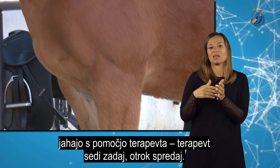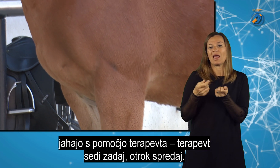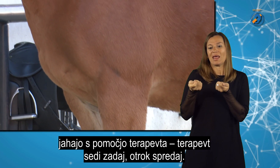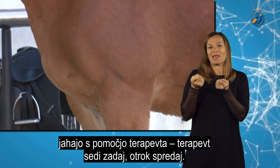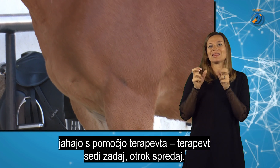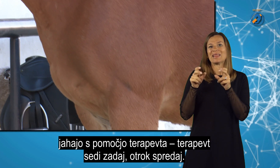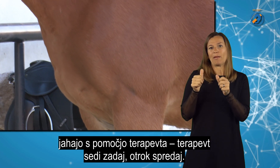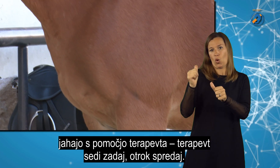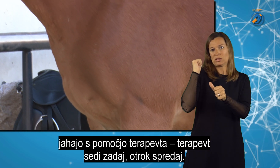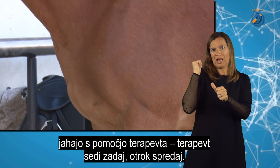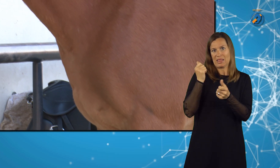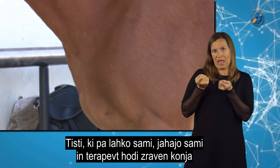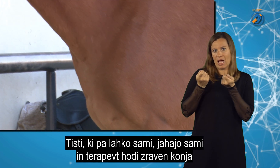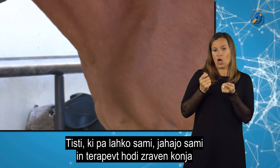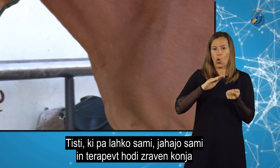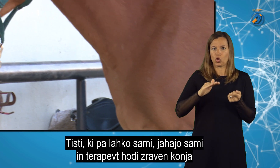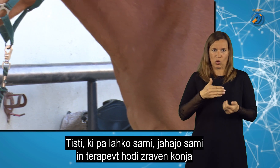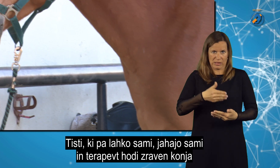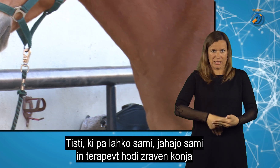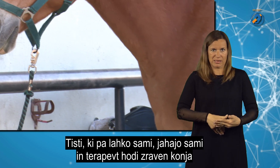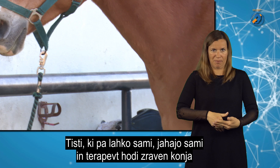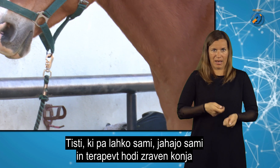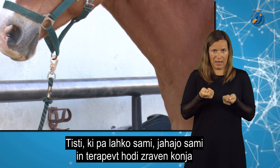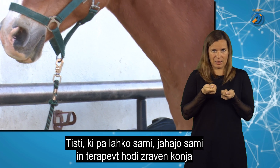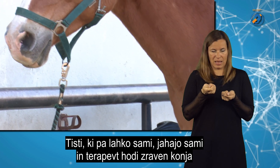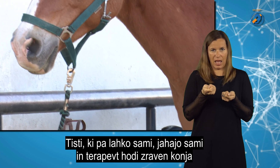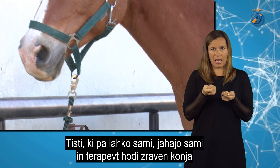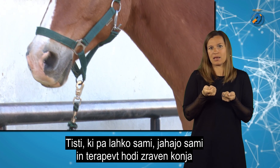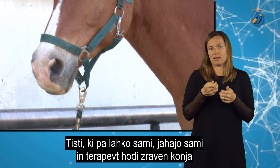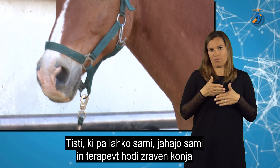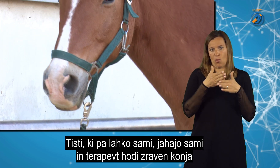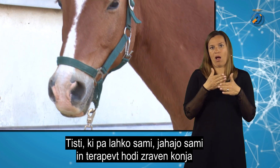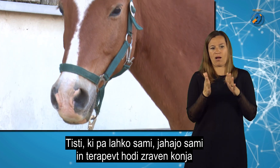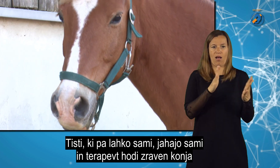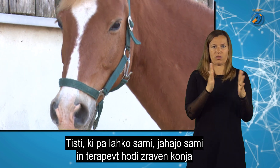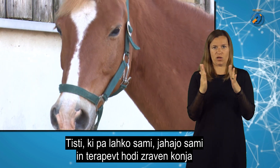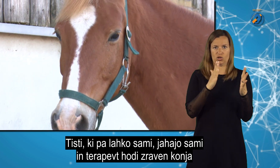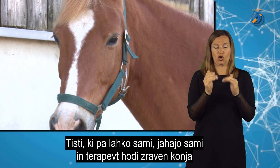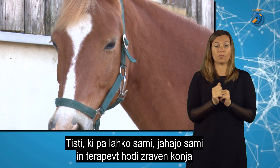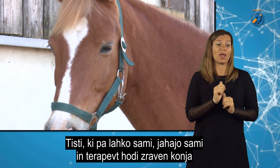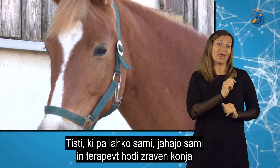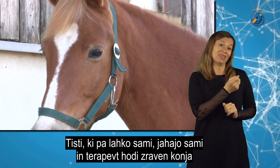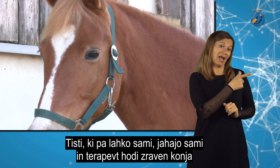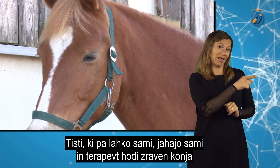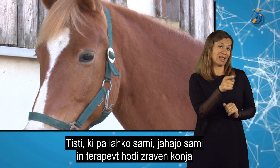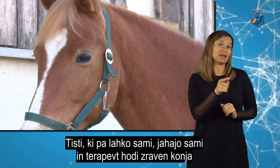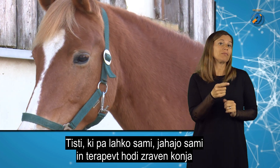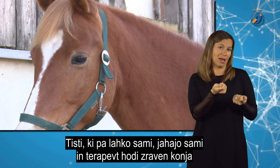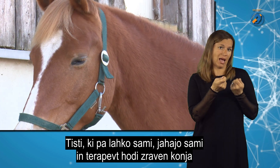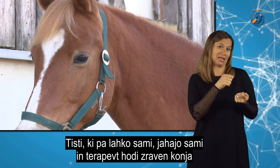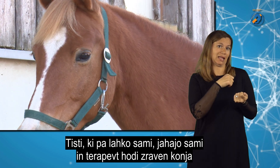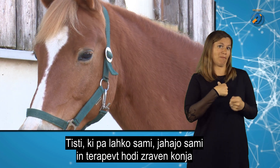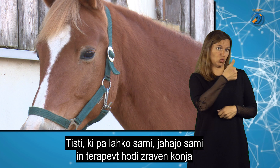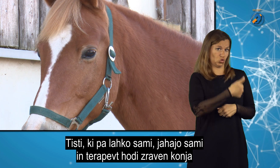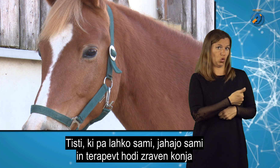zadaj, otroci pa so pred njim in pač terapevt tako uravnava njegovo držo na konju. Tisti, ki jahajo samostojno,